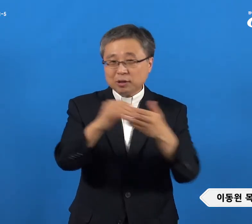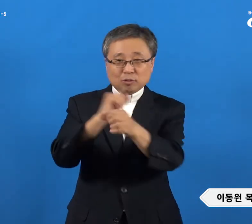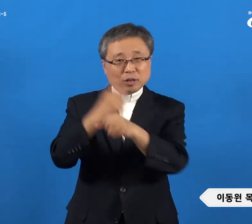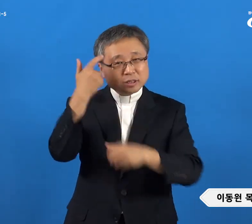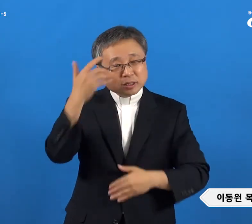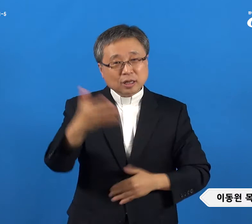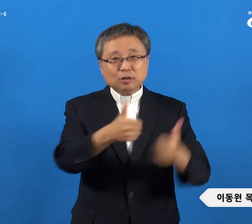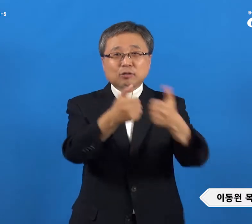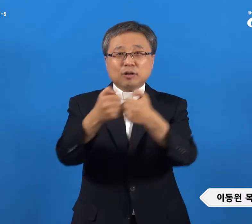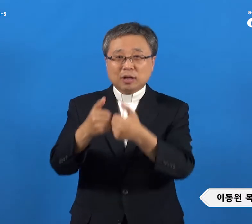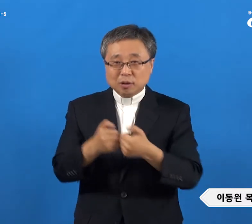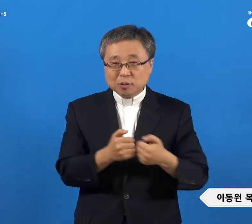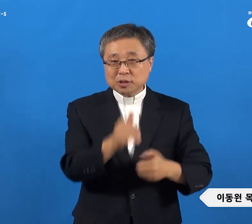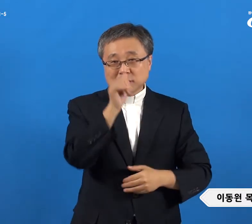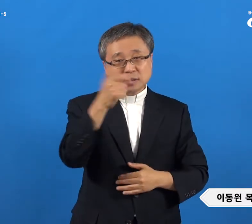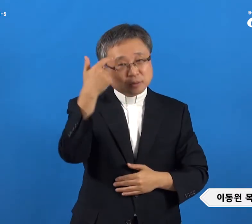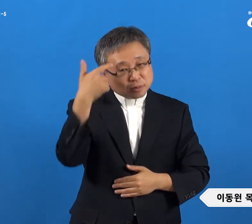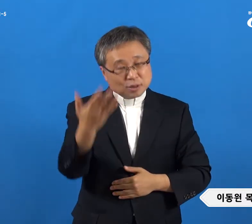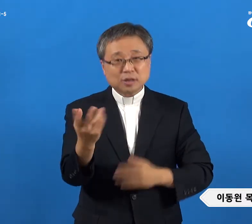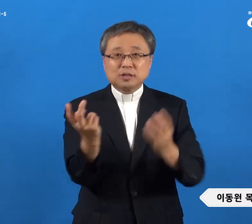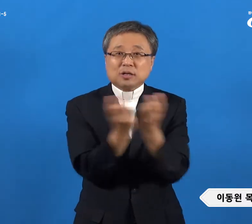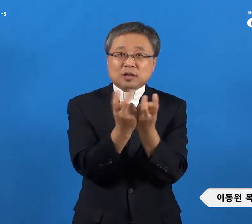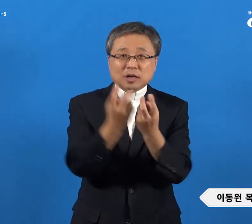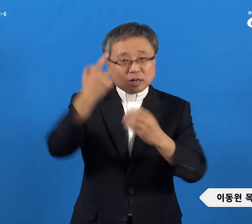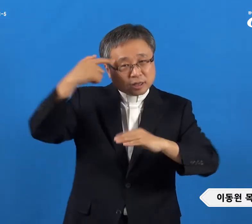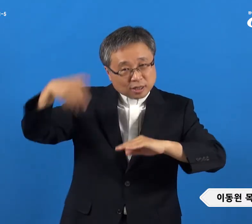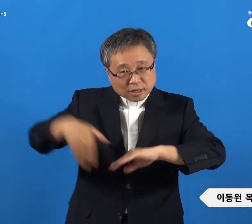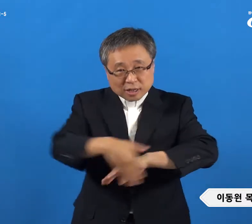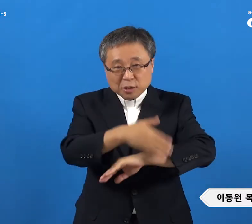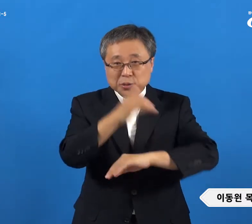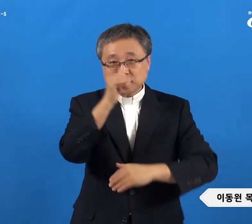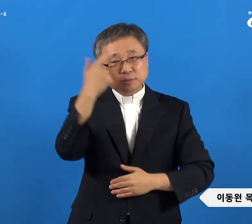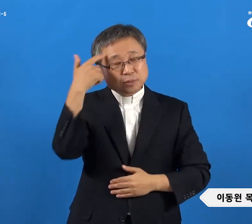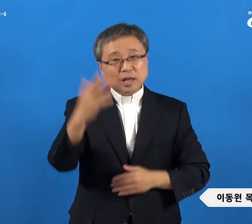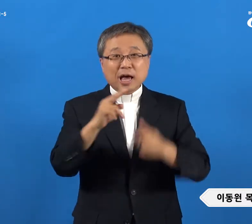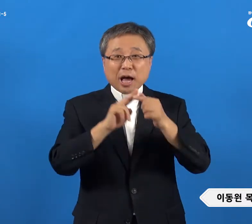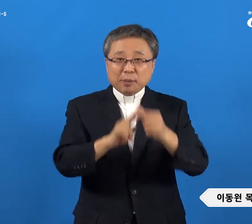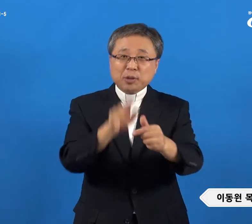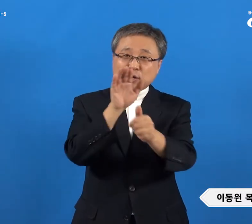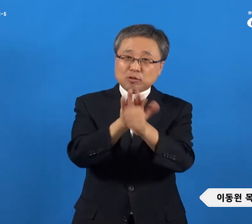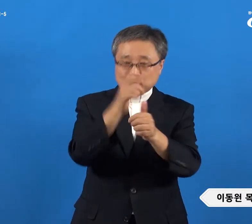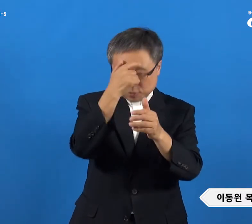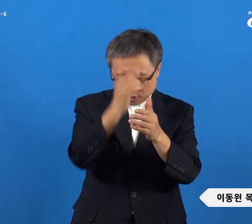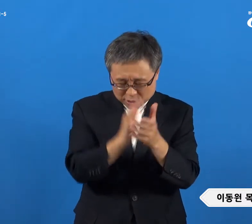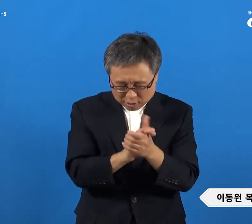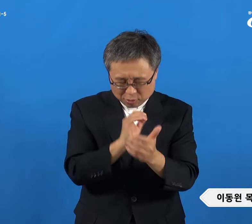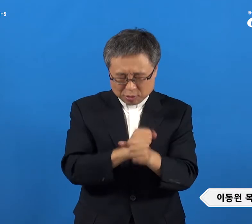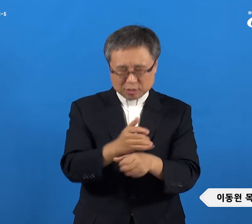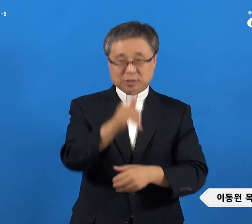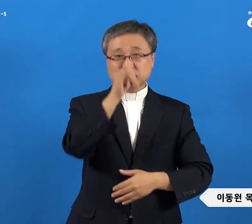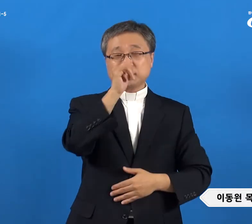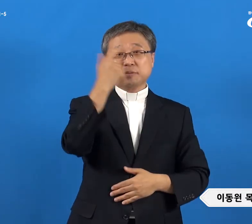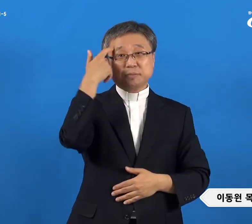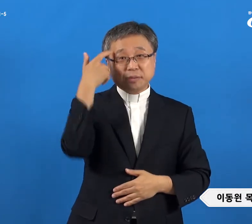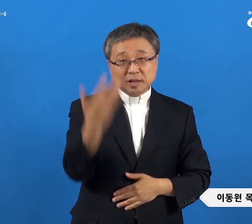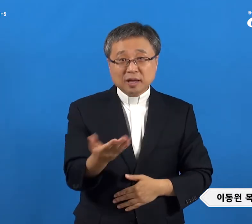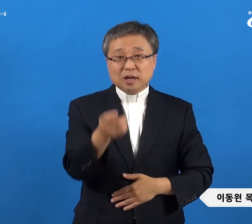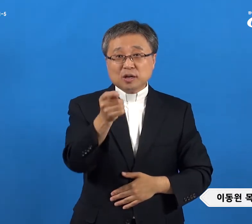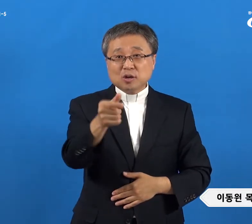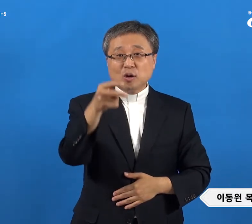계십니까? 전략을 계획하고 계십니까? 함께 중보하고 계십니까? 적어도